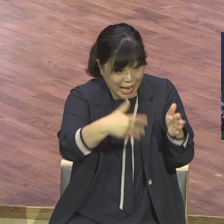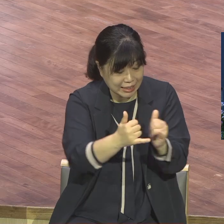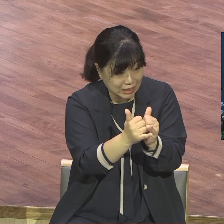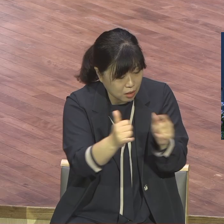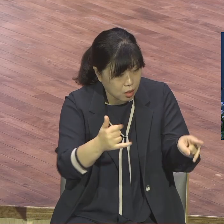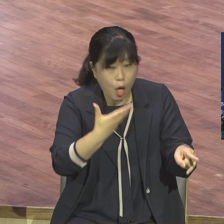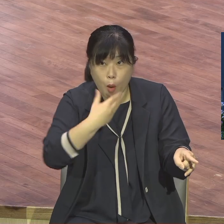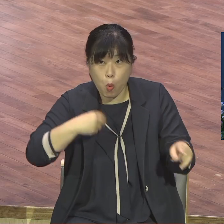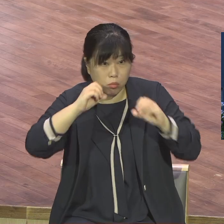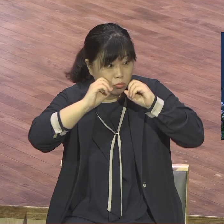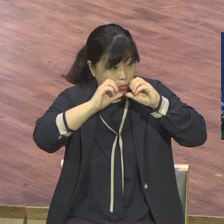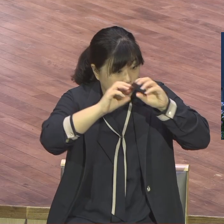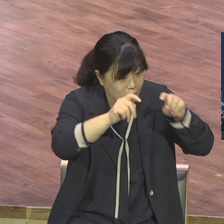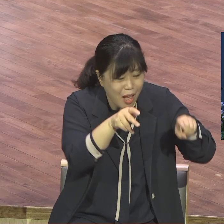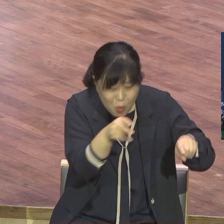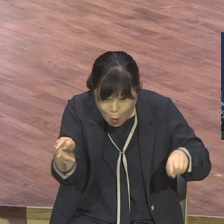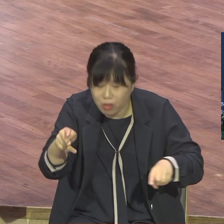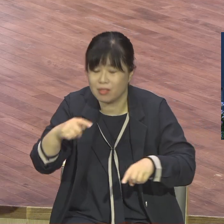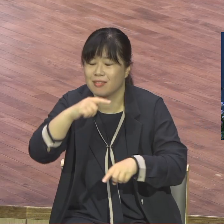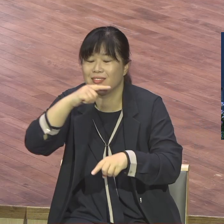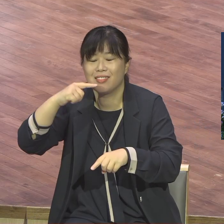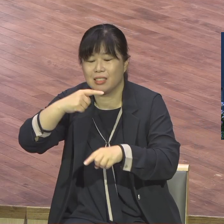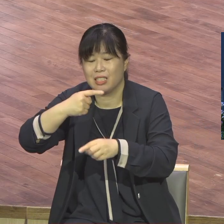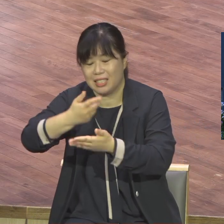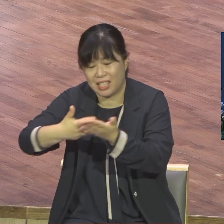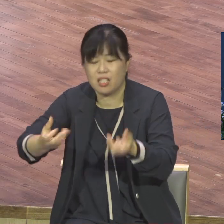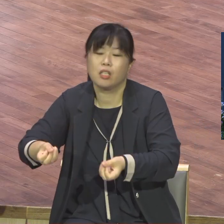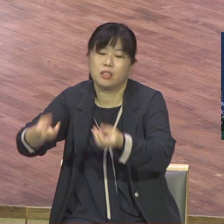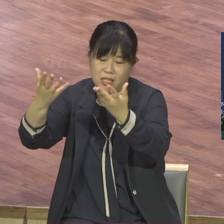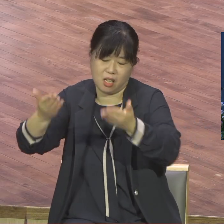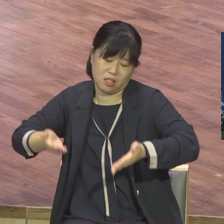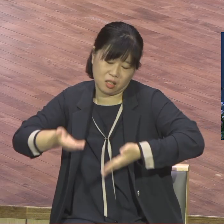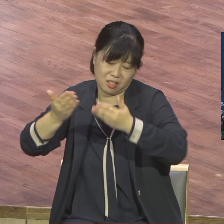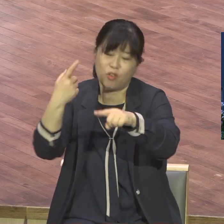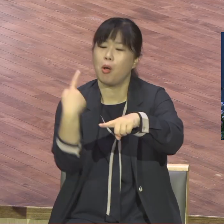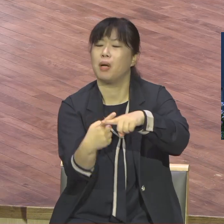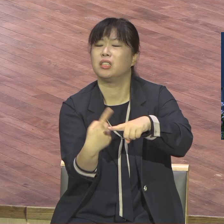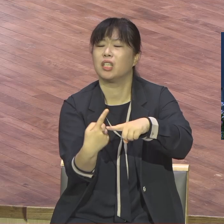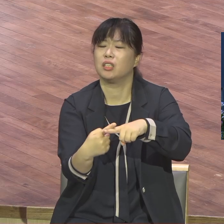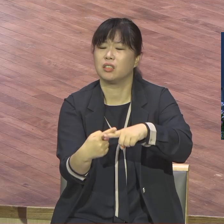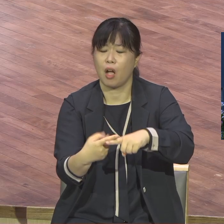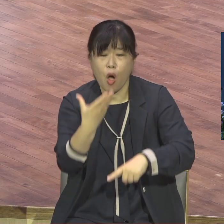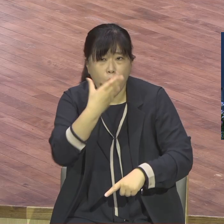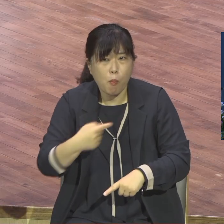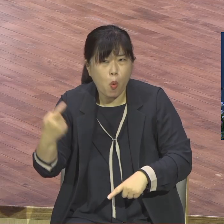예배인데 그것이 제사인데 그것이 피제사 예수 그리스도의 십자가의 피.